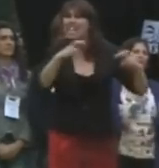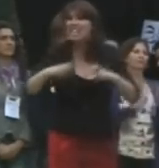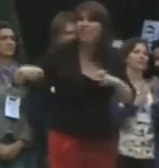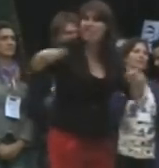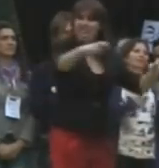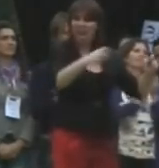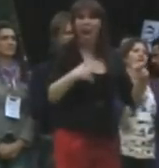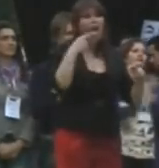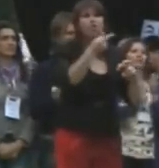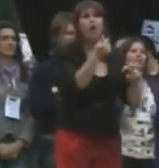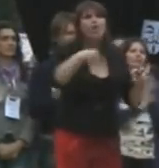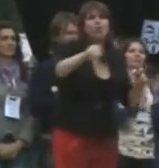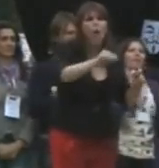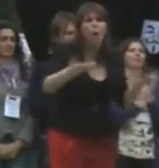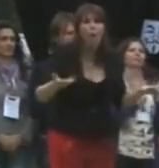sapere